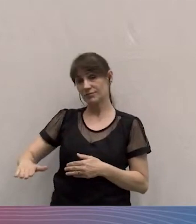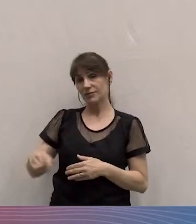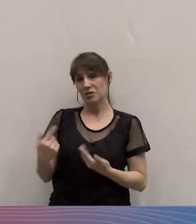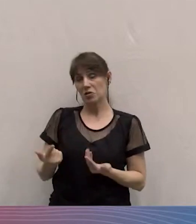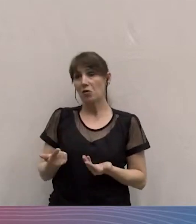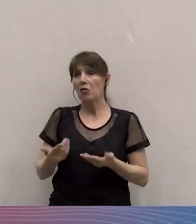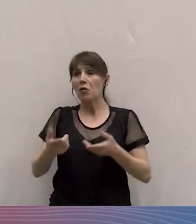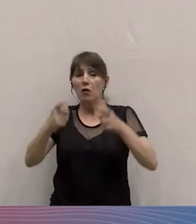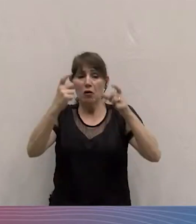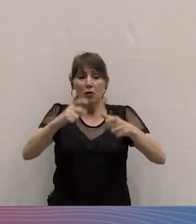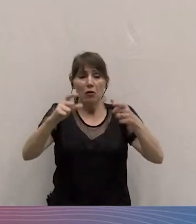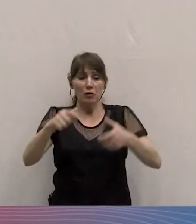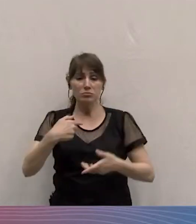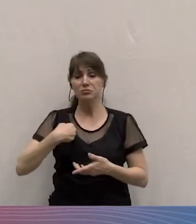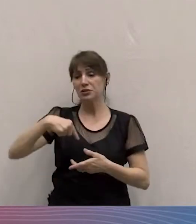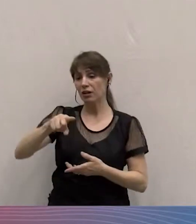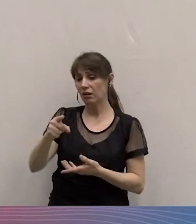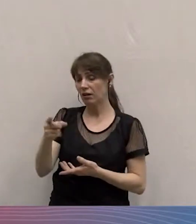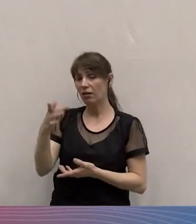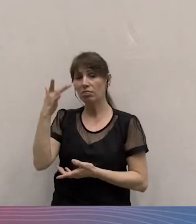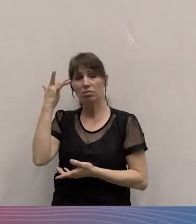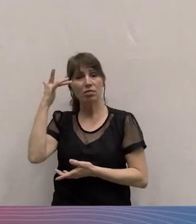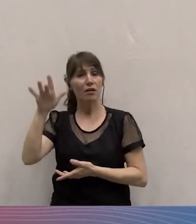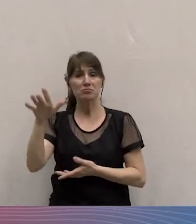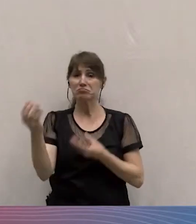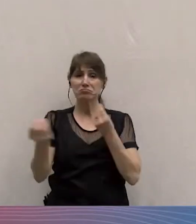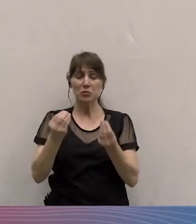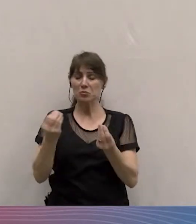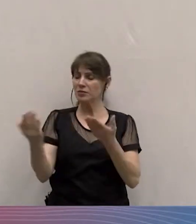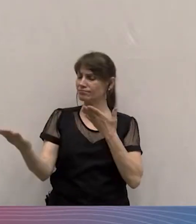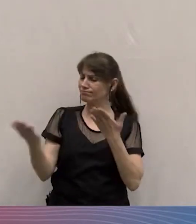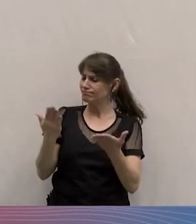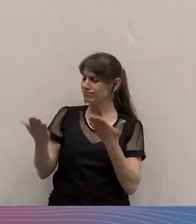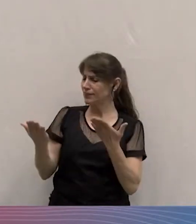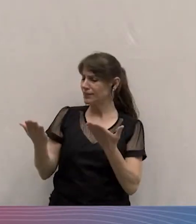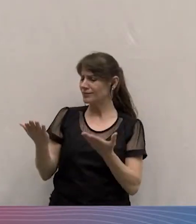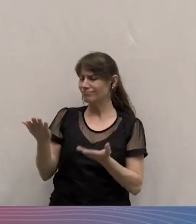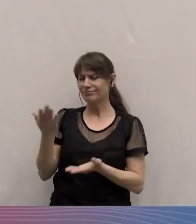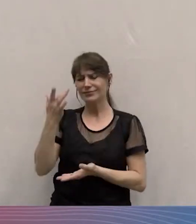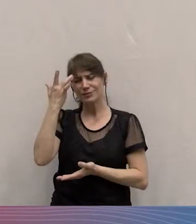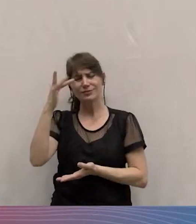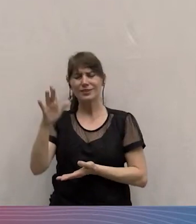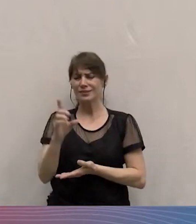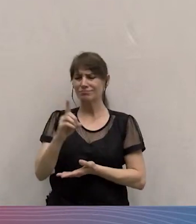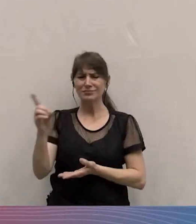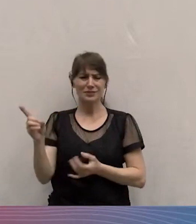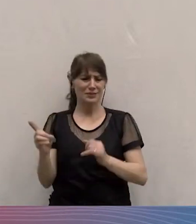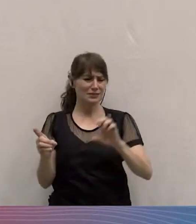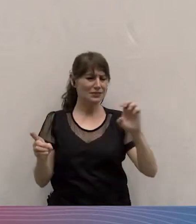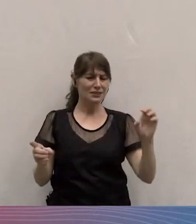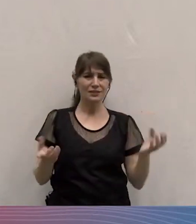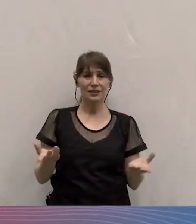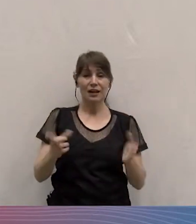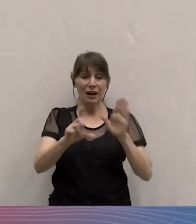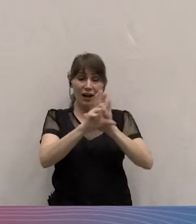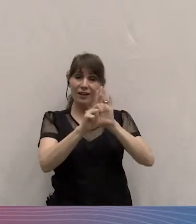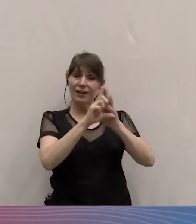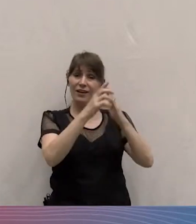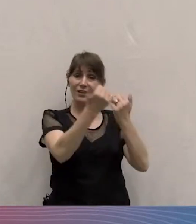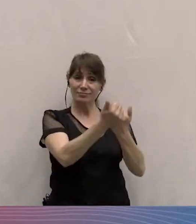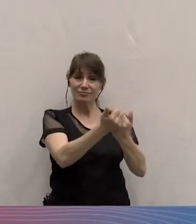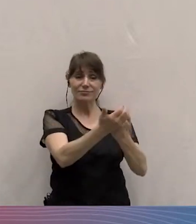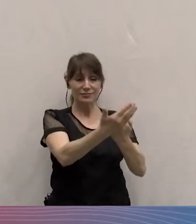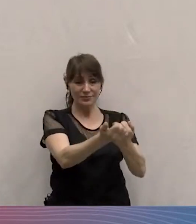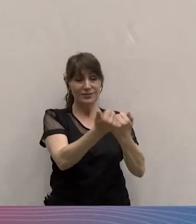onde ir, não sabíamos discernir a direita da esquerda. Então a lei nos serviu de tutor para